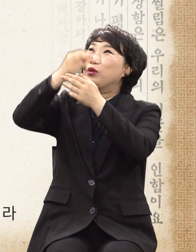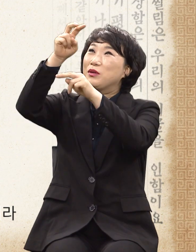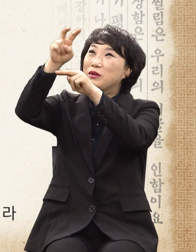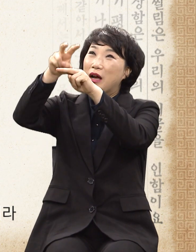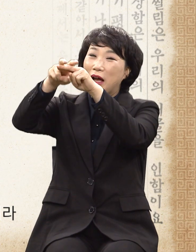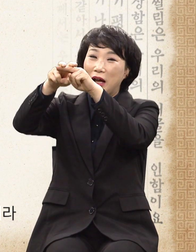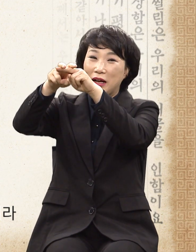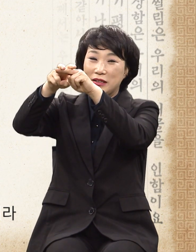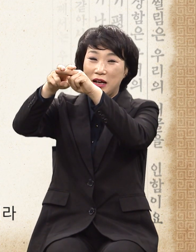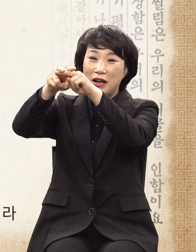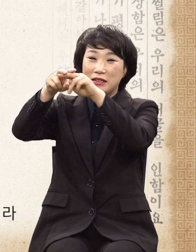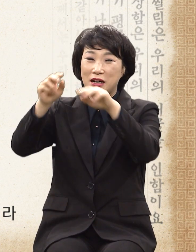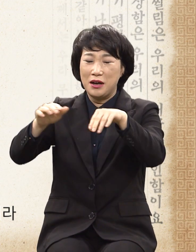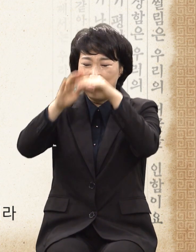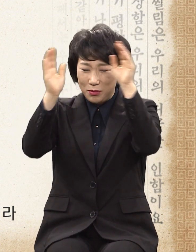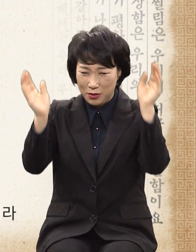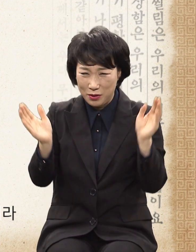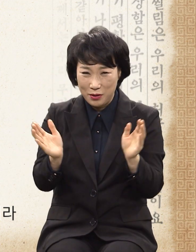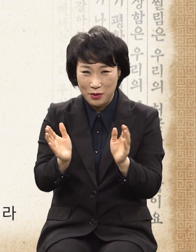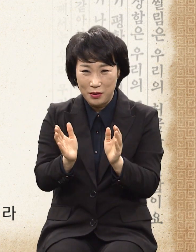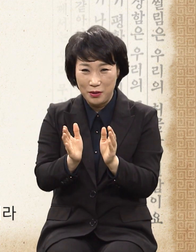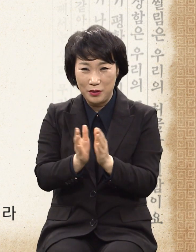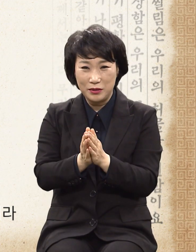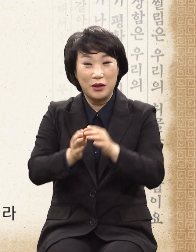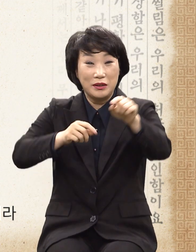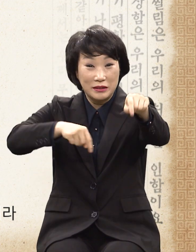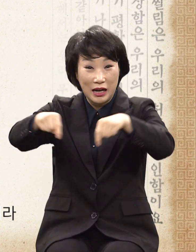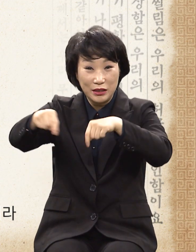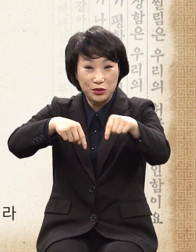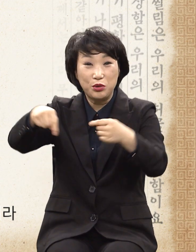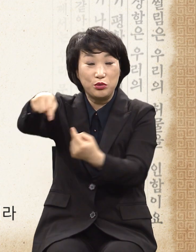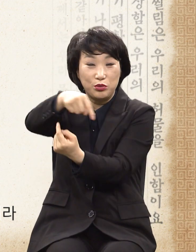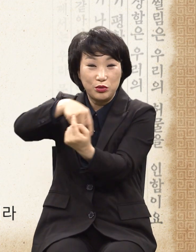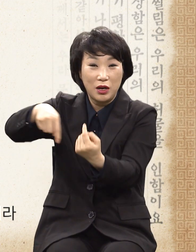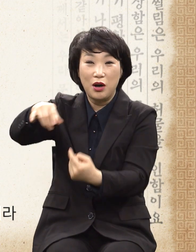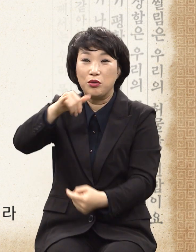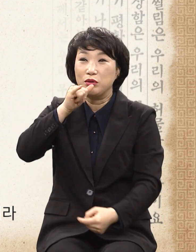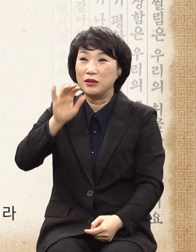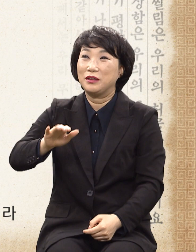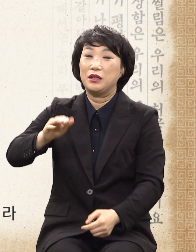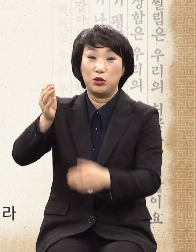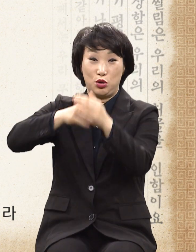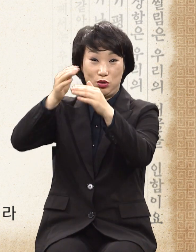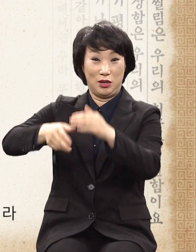위에서 모든 것을 지휘하시고 운영하시는 아주